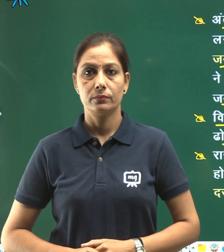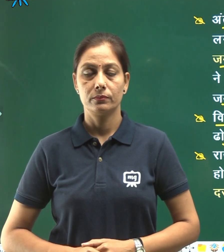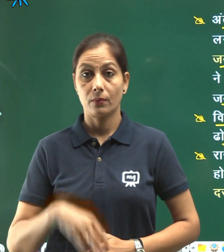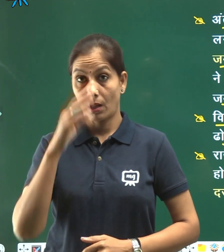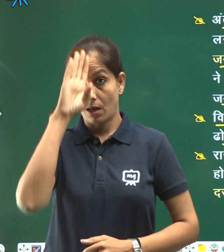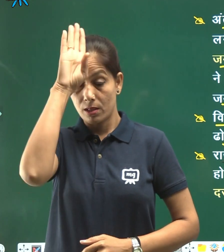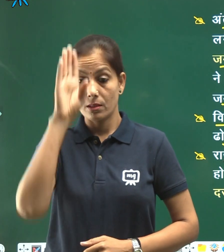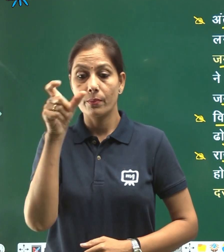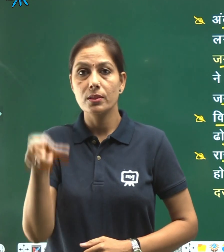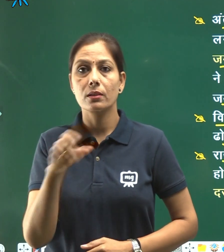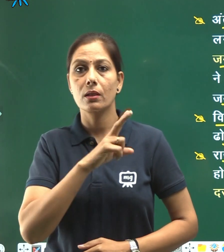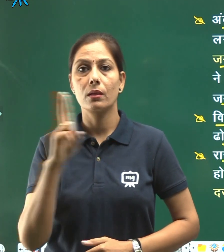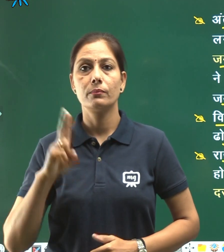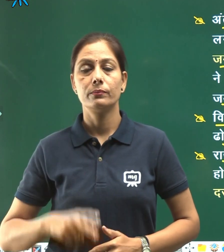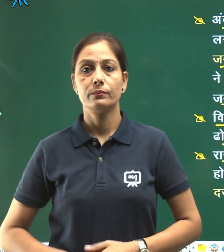राजा श्यामानंद ने